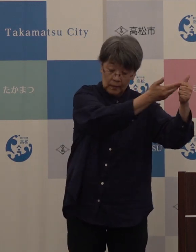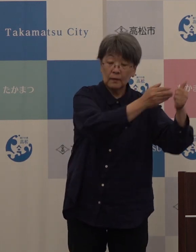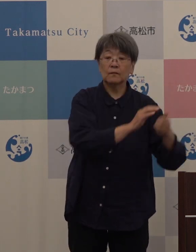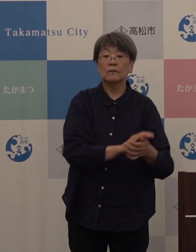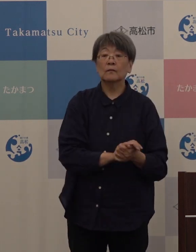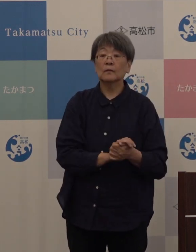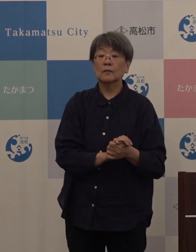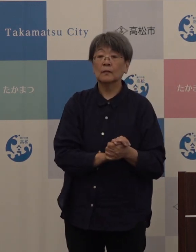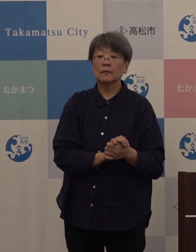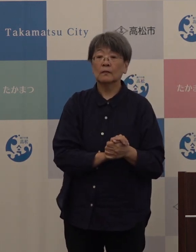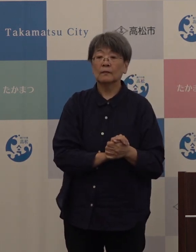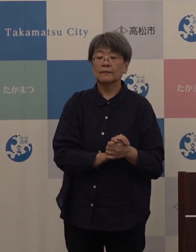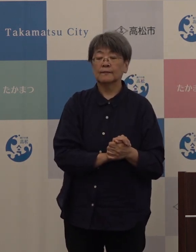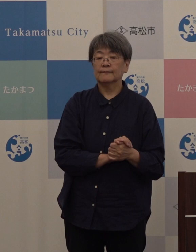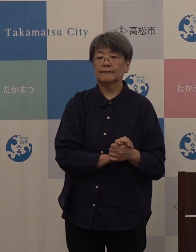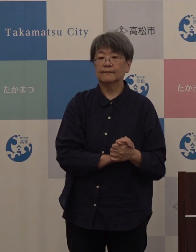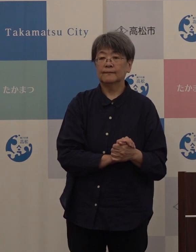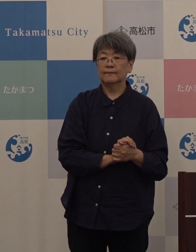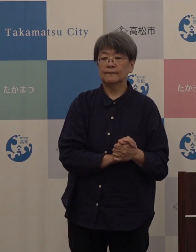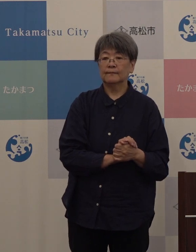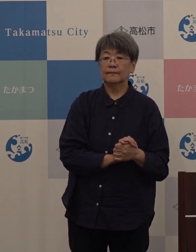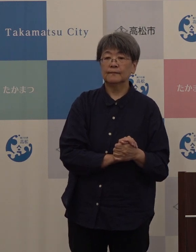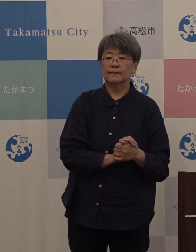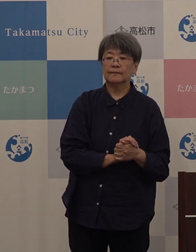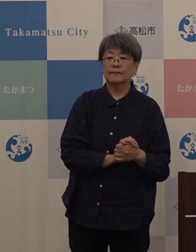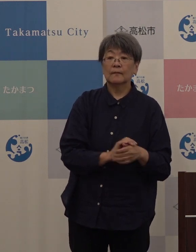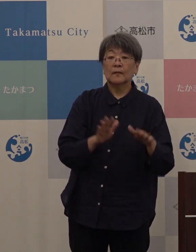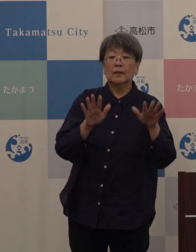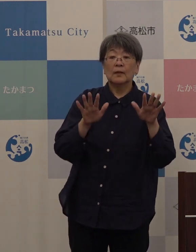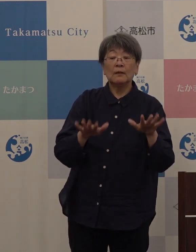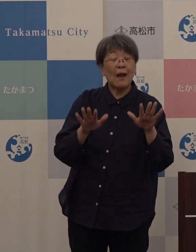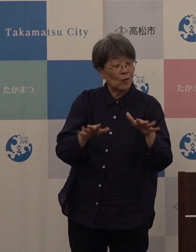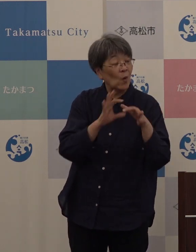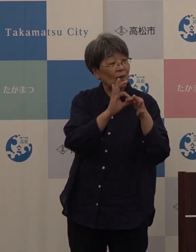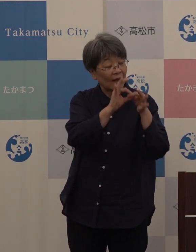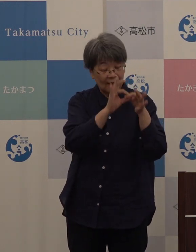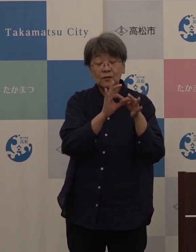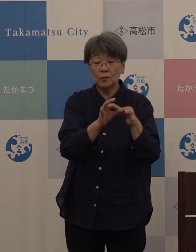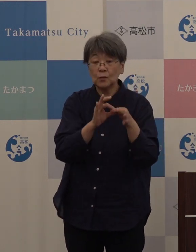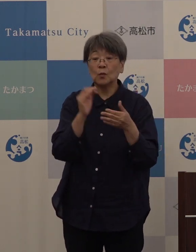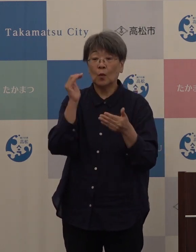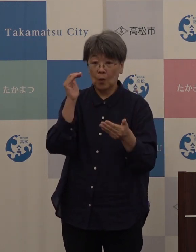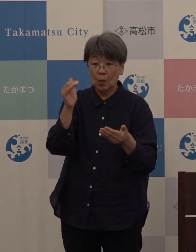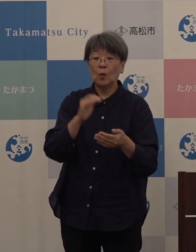すみません、KSB の村主と申します。今の質問に関連してなんですけど、